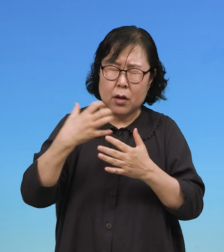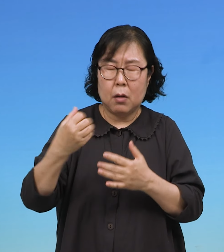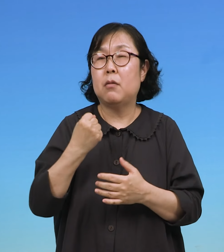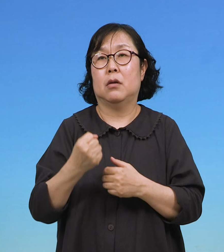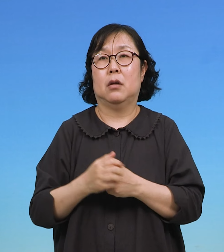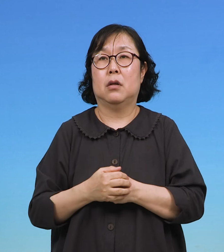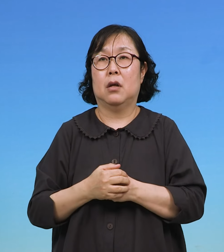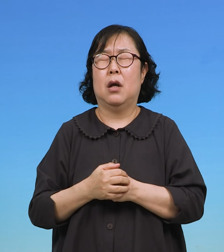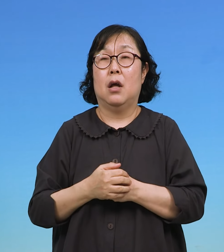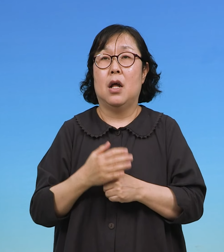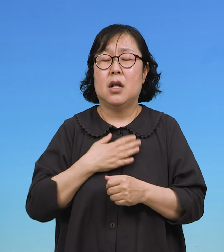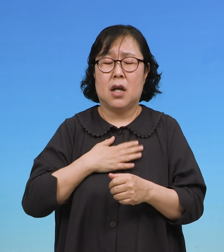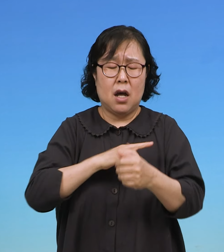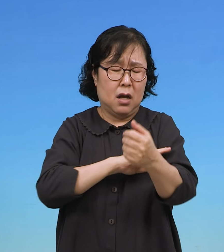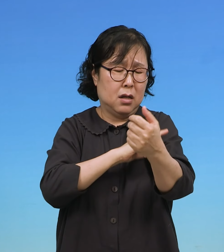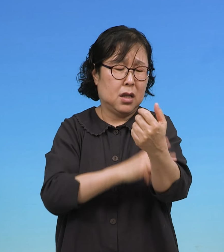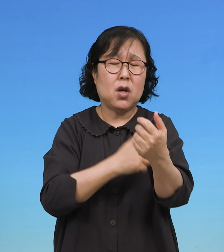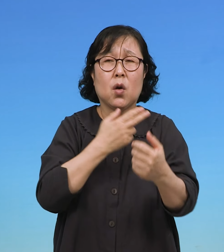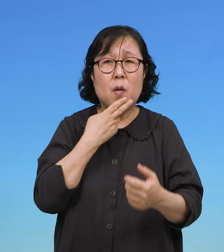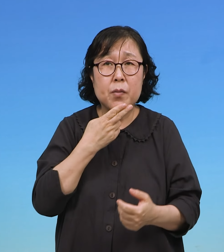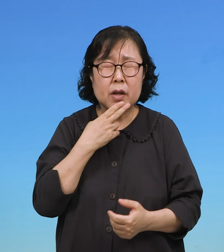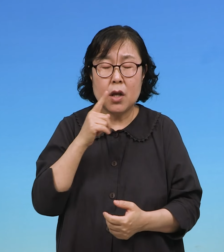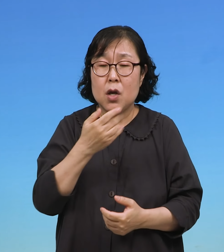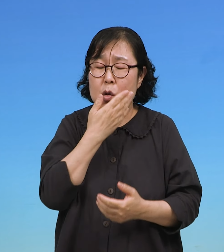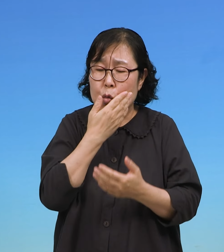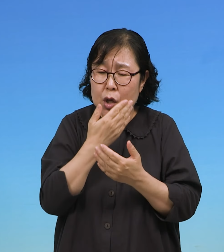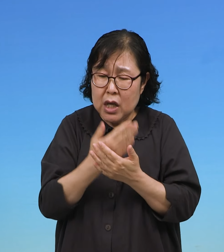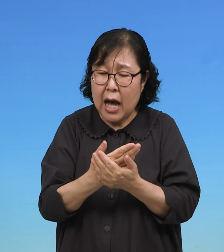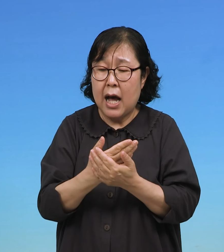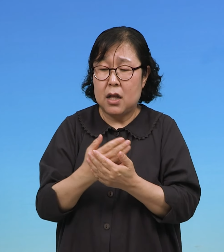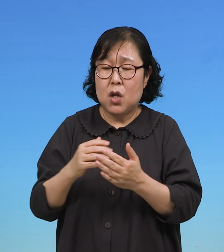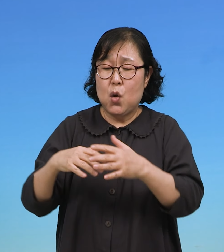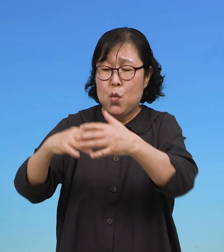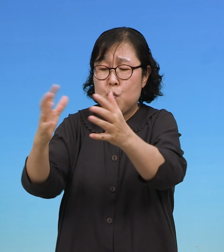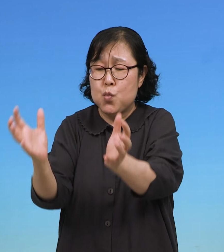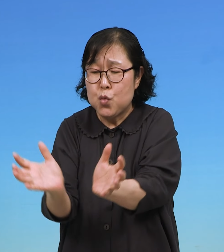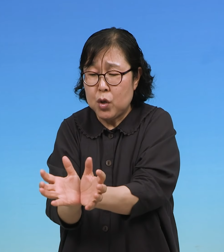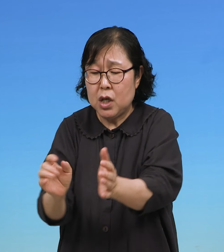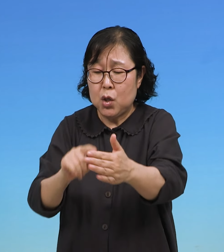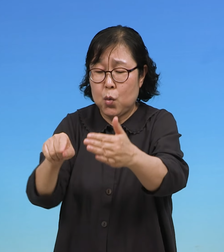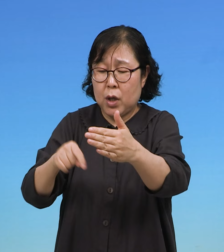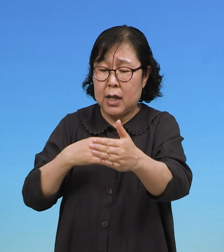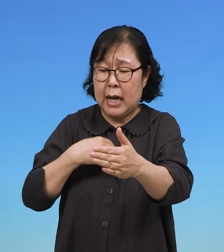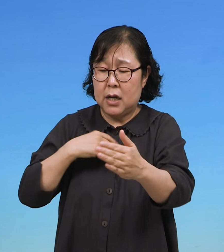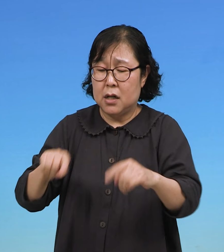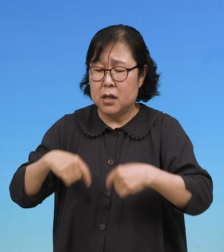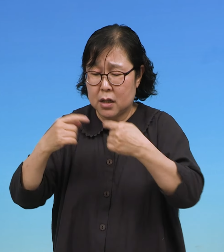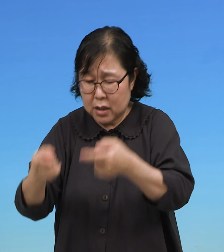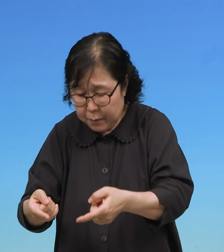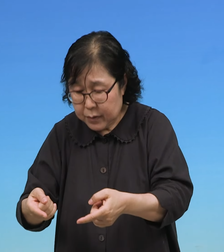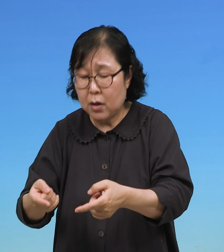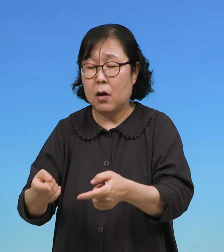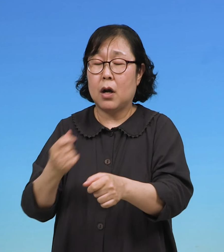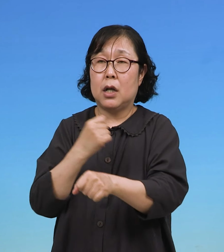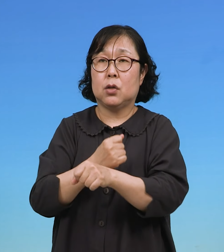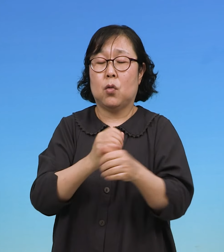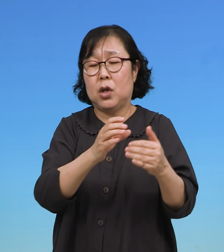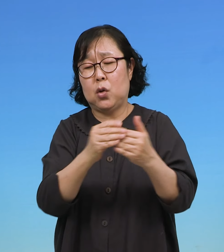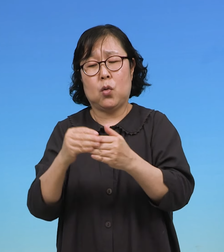이 자격 없는 나 같은 걸 어떻게 이 귀한 반열에 하나님이 인도해 주셨는가.